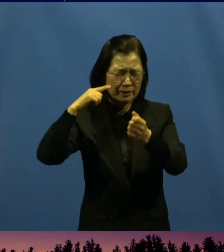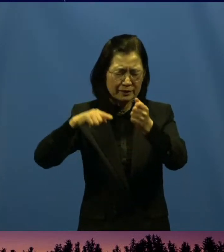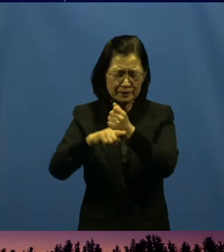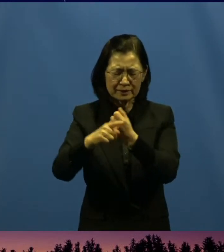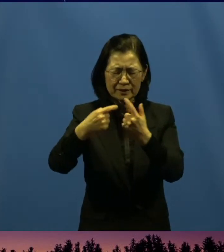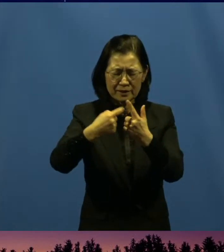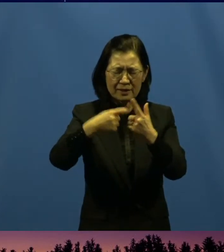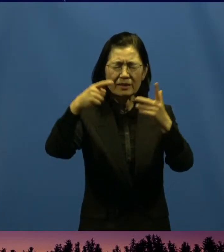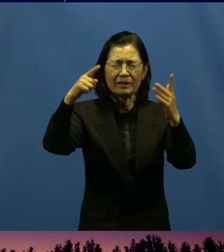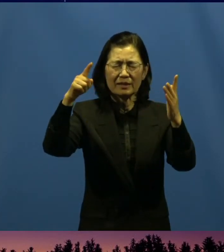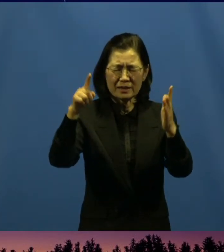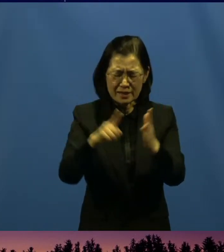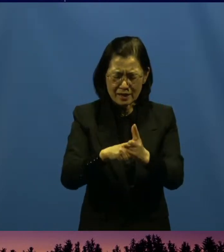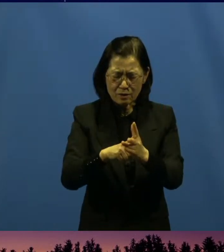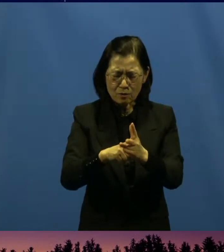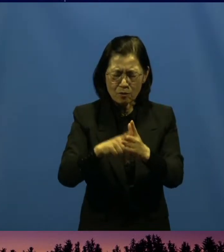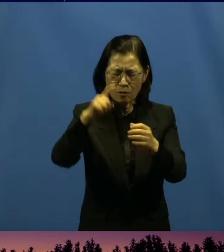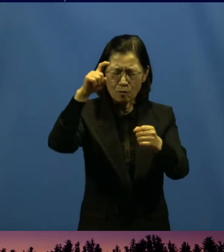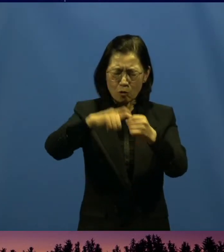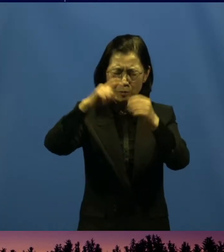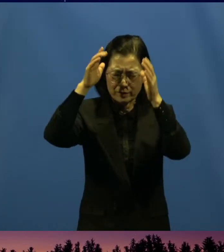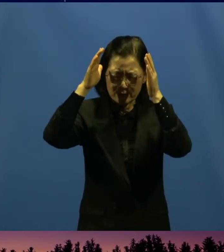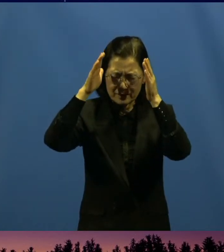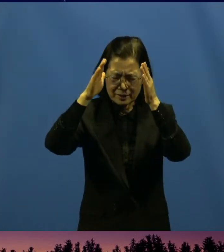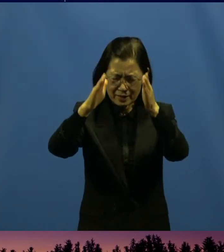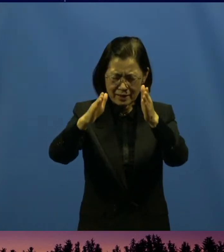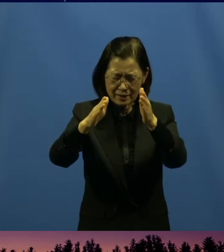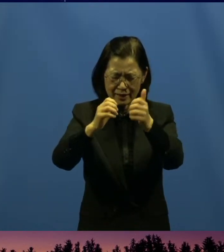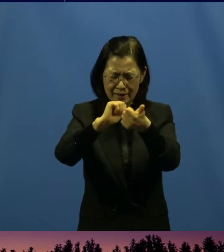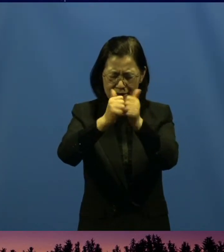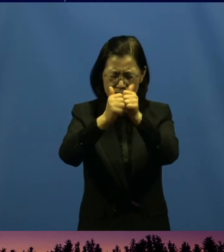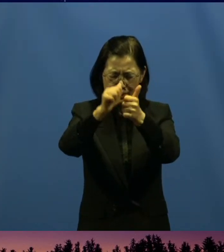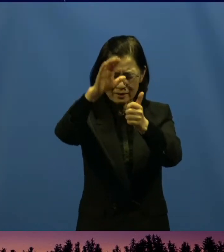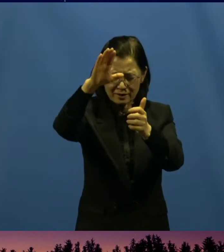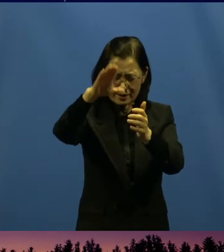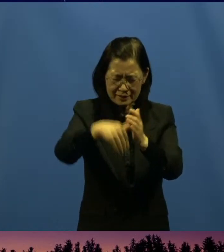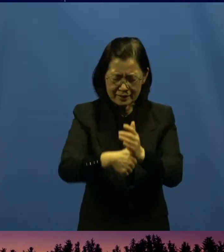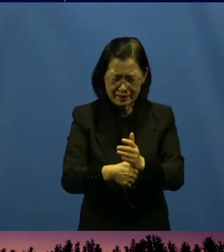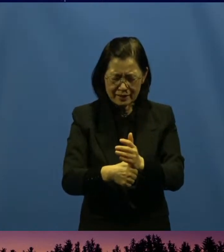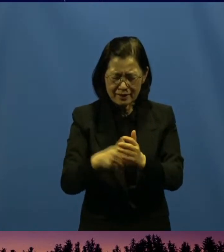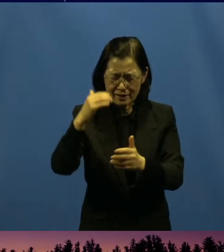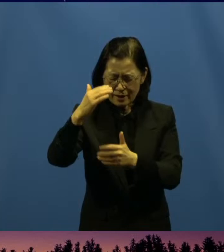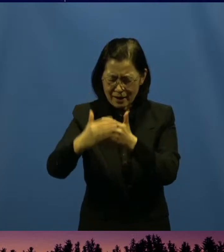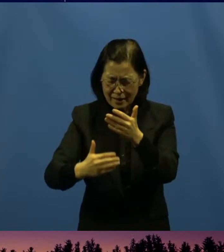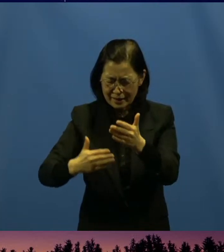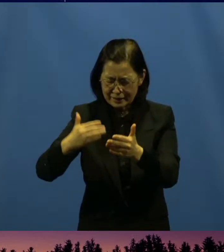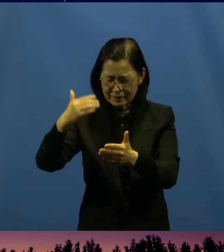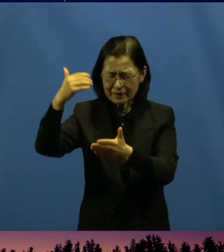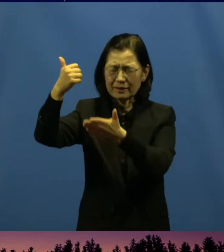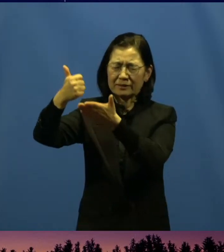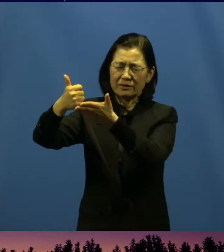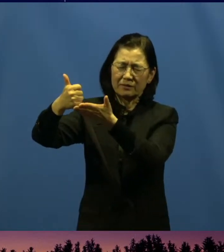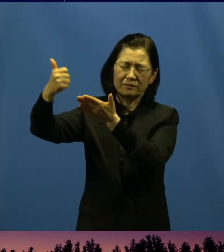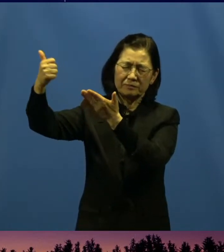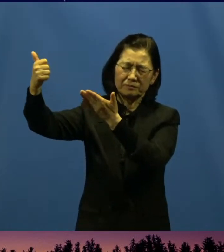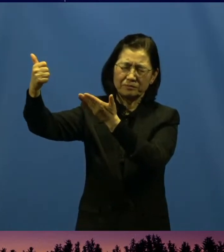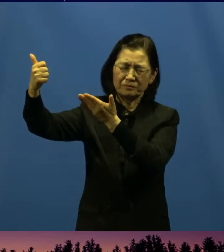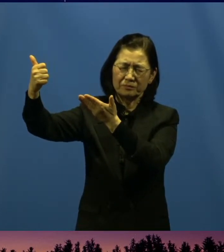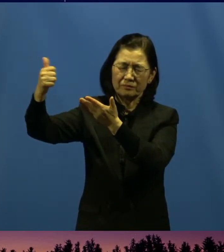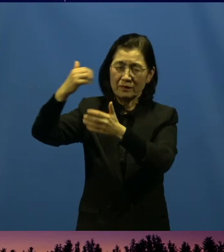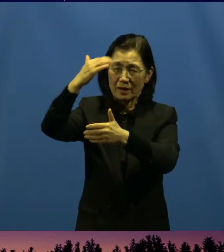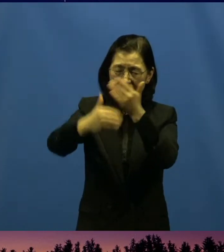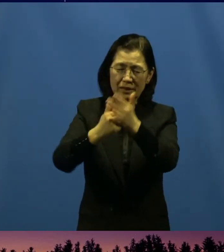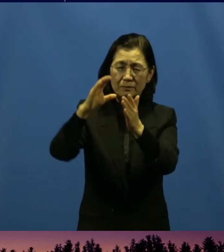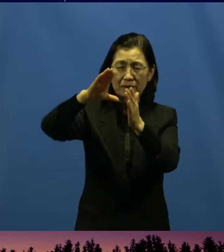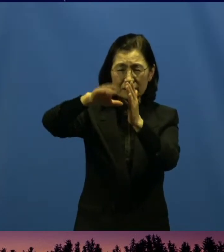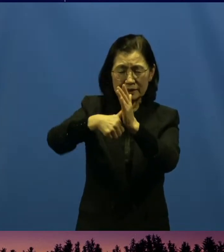원하시는 그 삶의 목표를 향하여 달려갈 때 하나님께서 우리의 인생 가운데 카이로스의 시간을